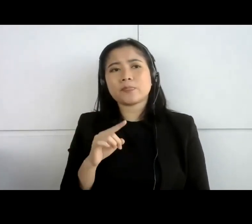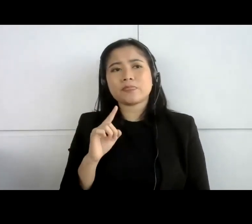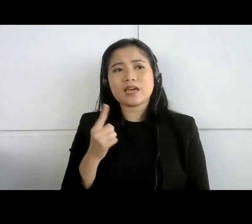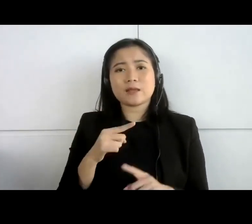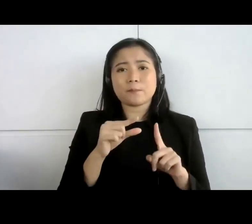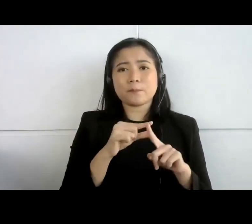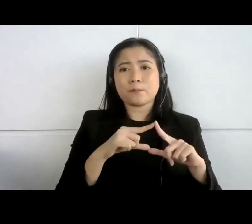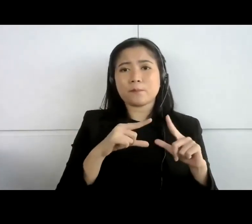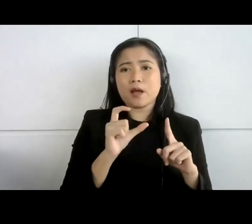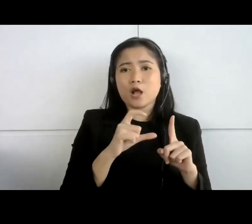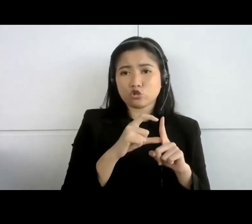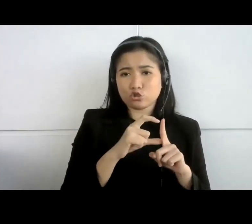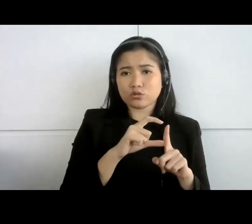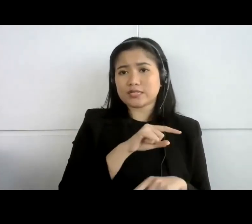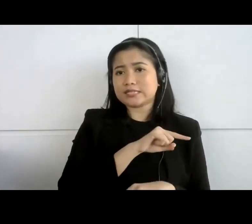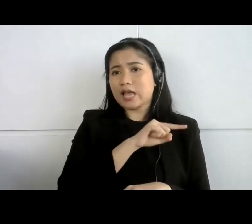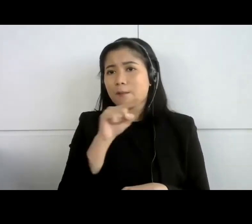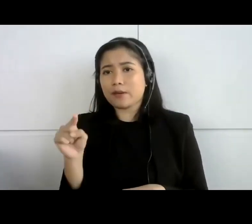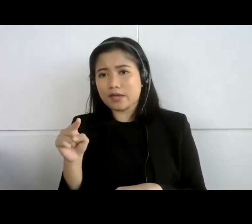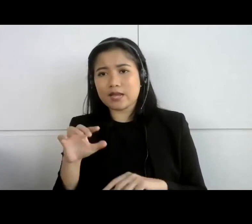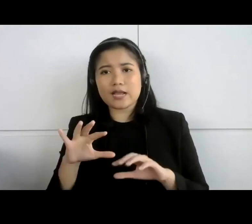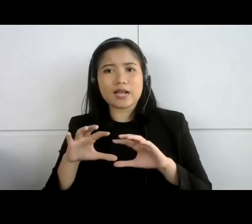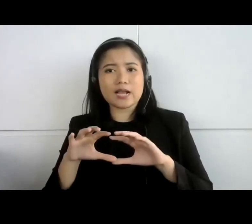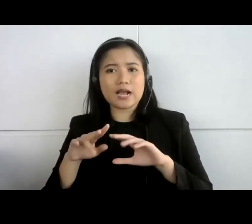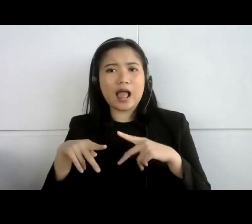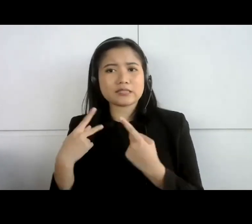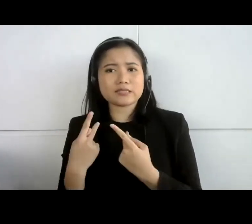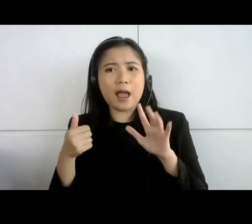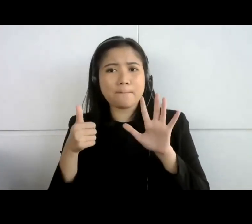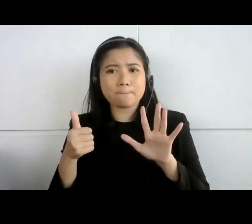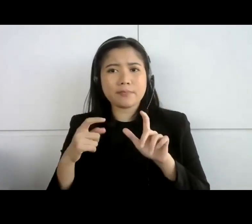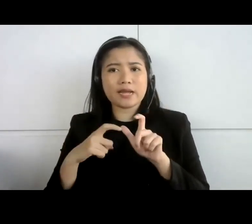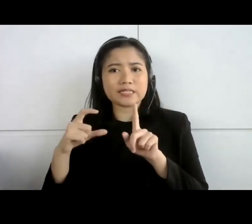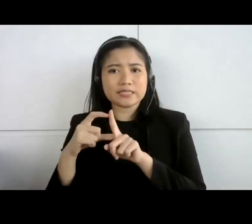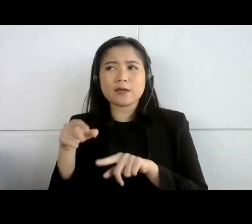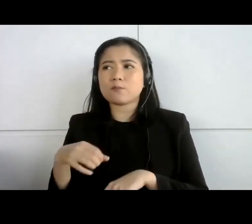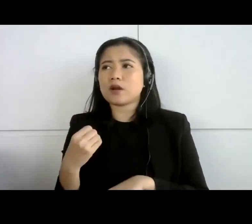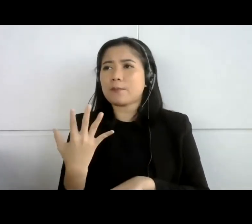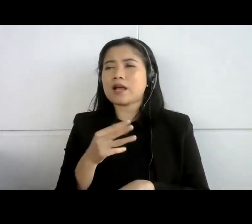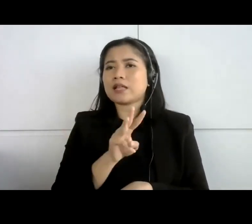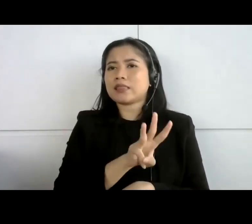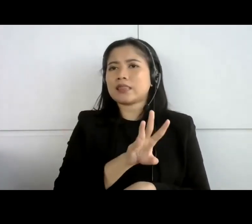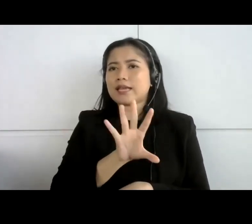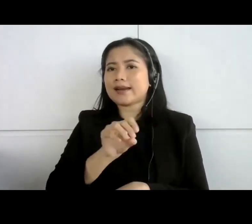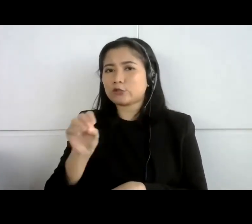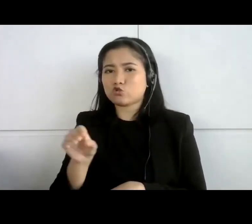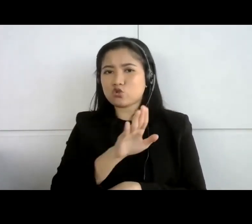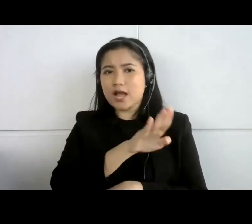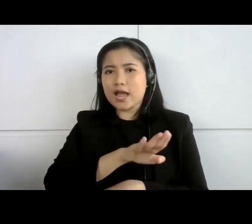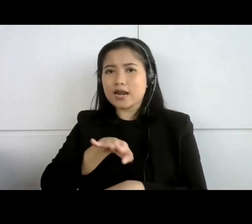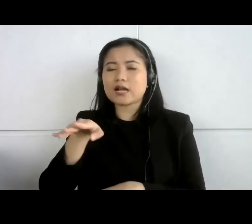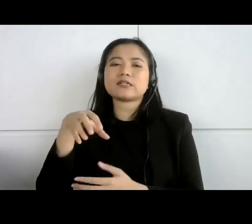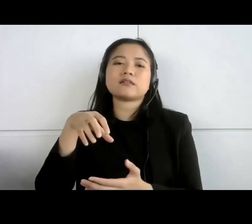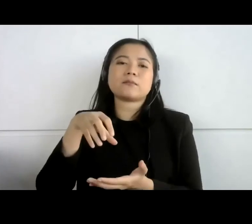PAUD sampai kelas 6 SD kurang lebih ada sekitar 300 anak di Desa